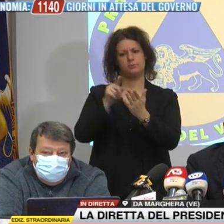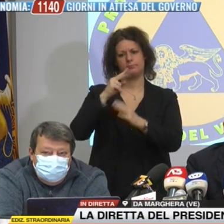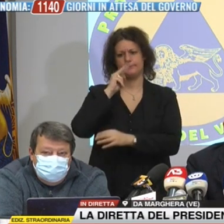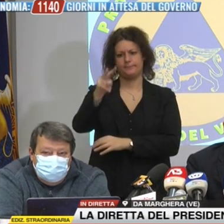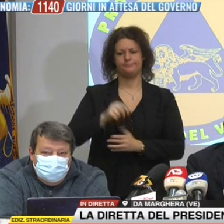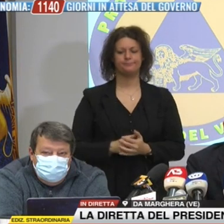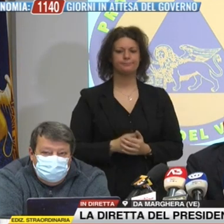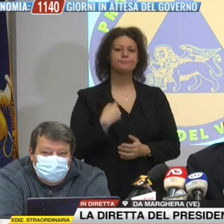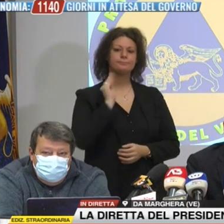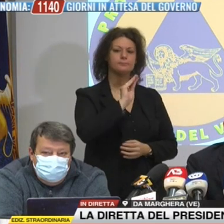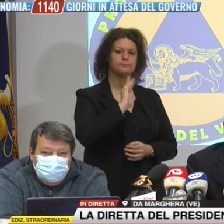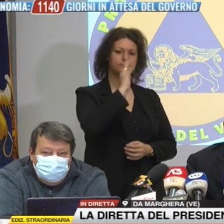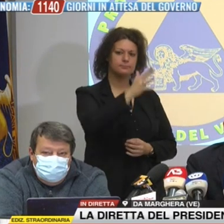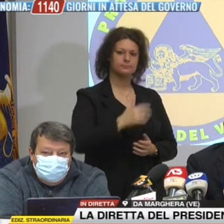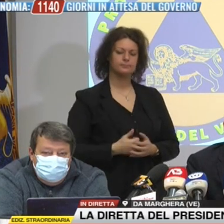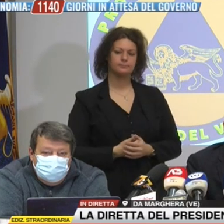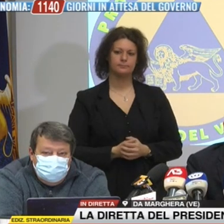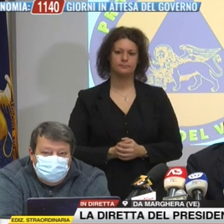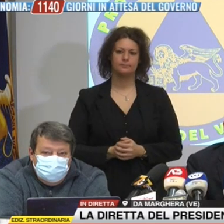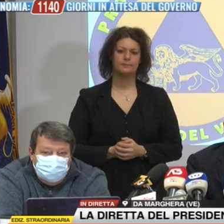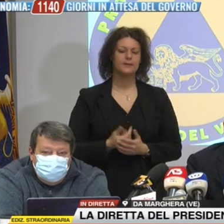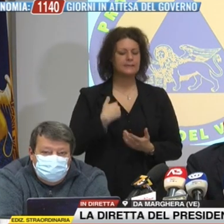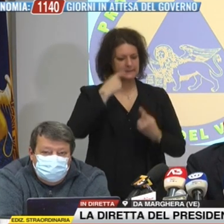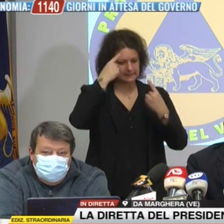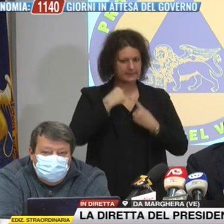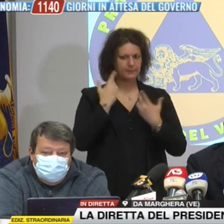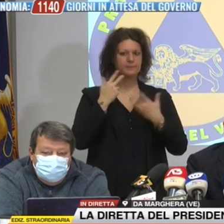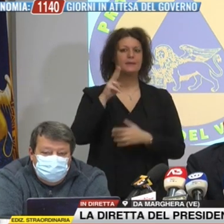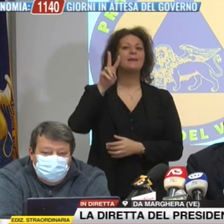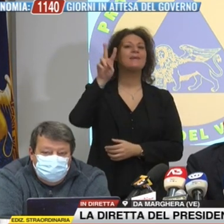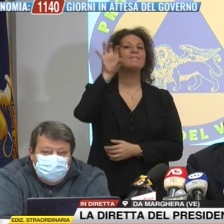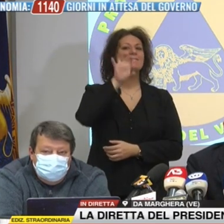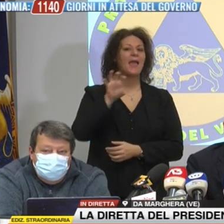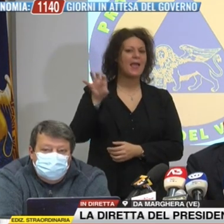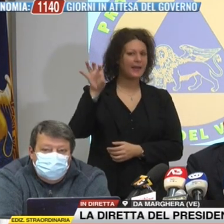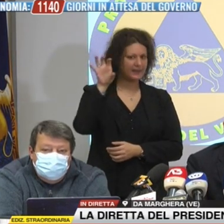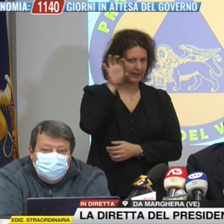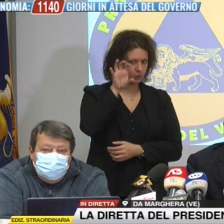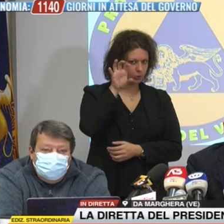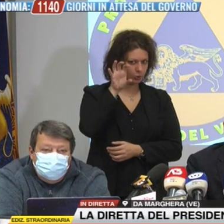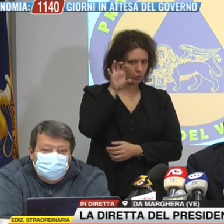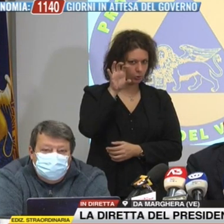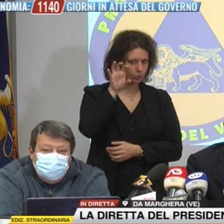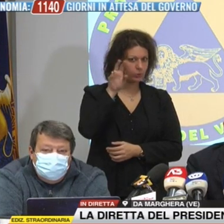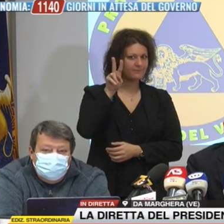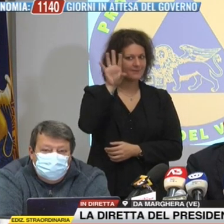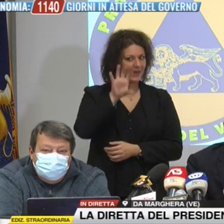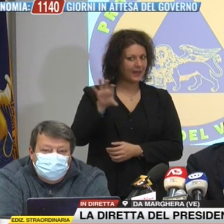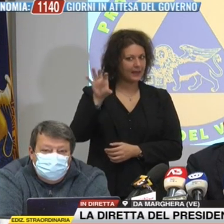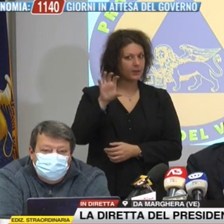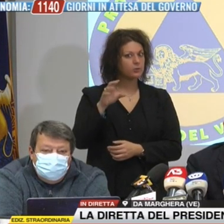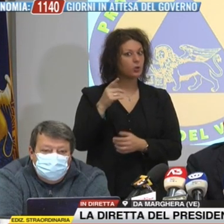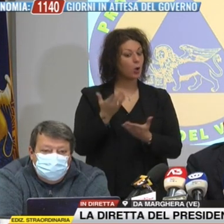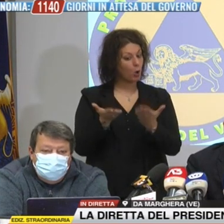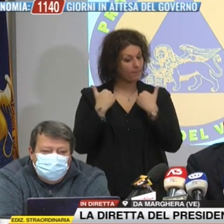più organizzative. Sì. Allora, volevo capire se anche il Veneto, come il Lazio per esempio, che ne ha comprati 80, anche il Veneto ha dovuto comprare altri